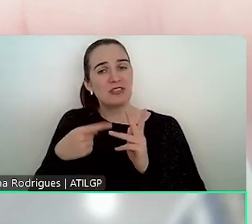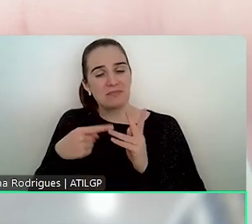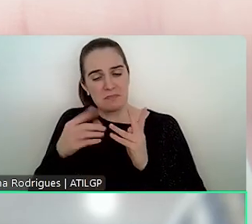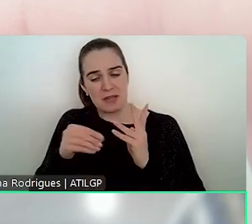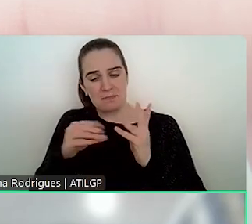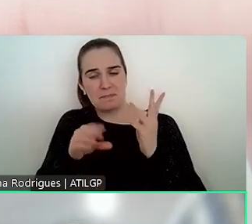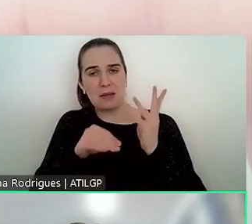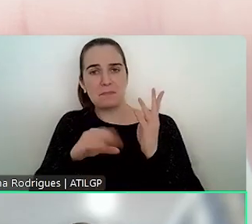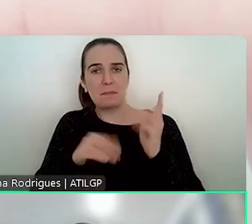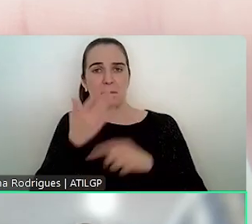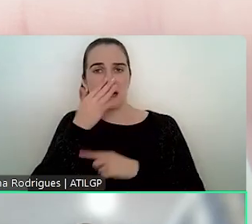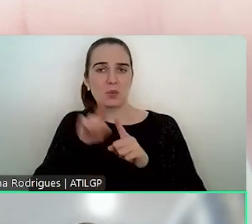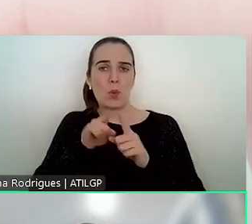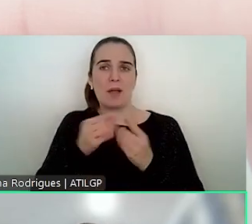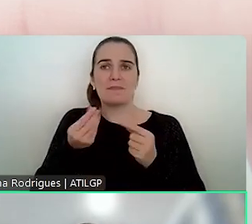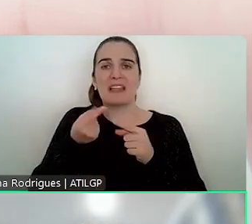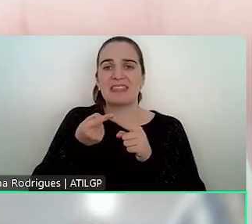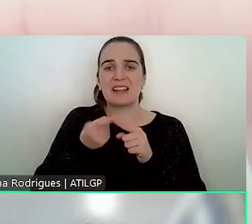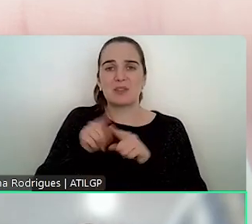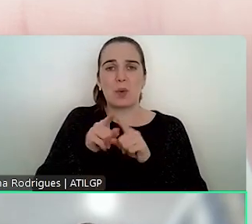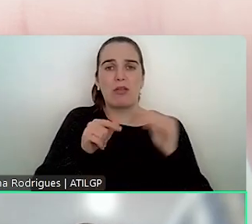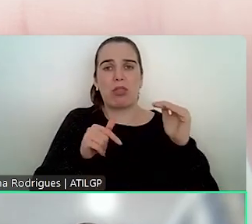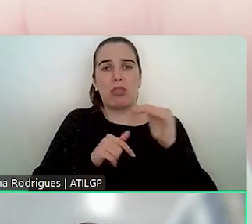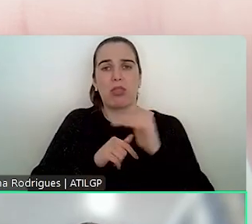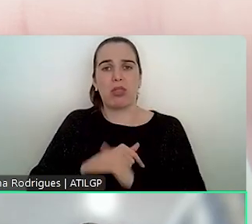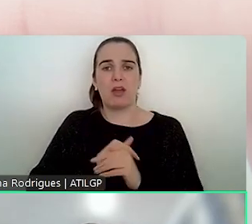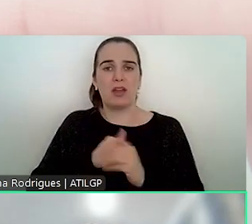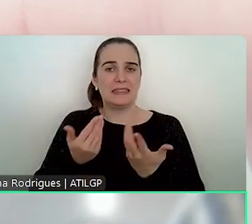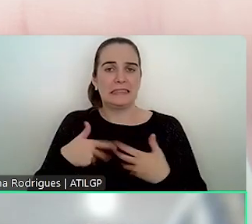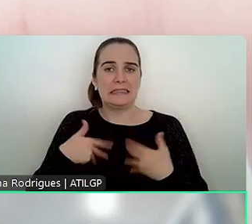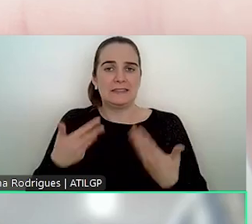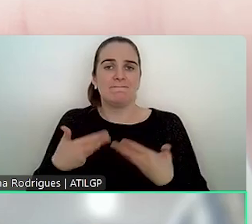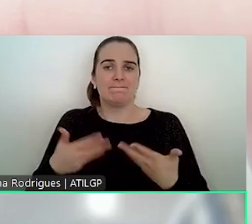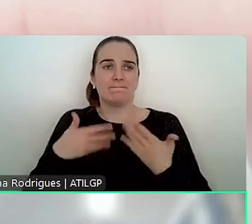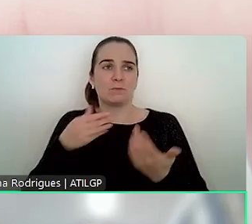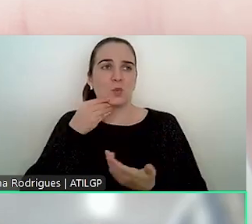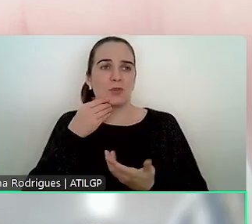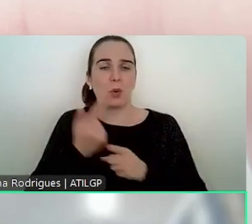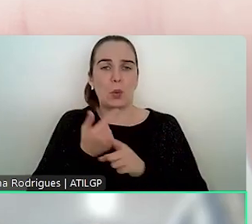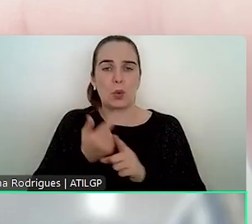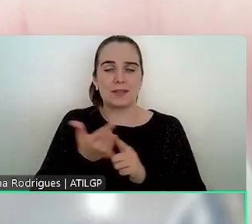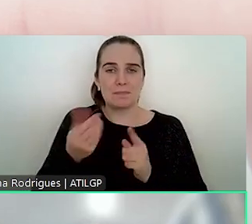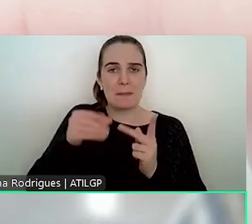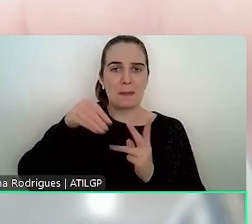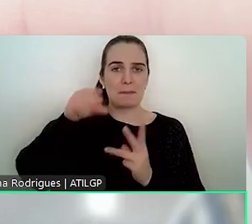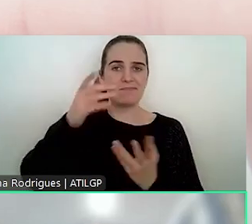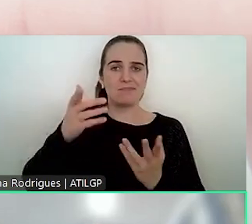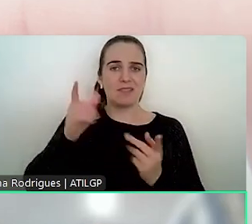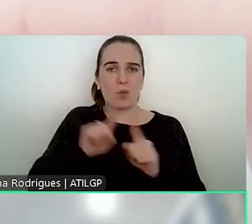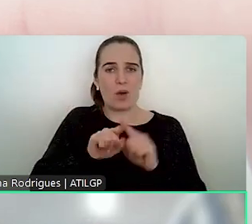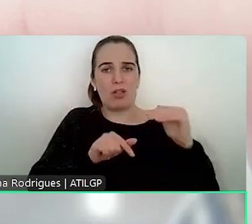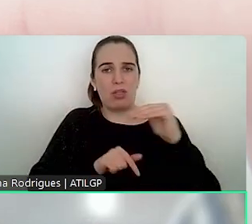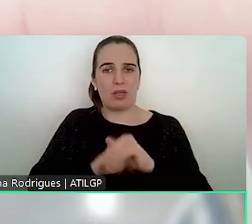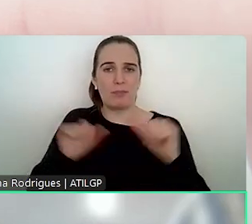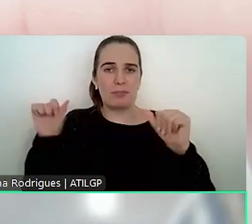vamos decrescendo do ponto de vista das iniciativas que têm vindo a ser contempladas